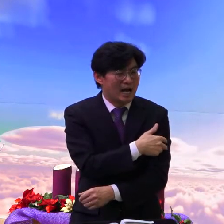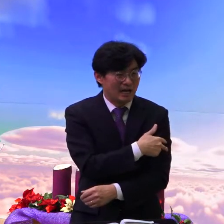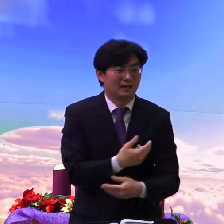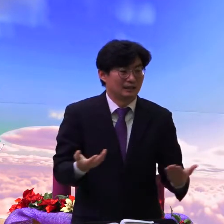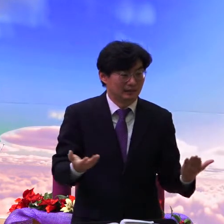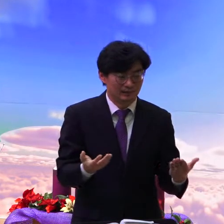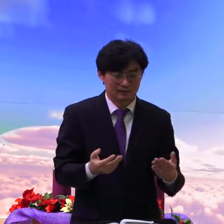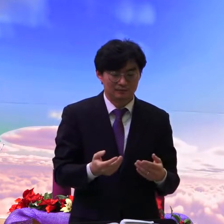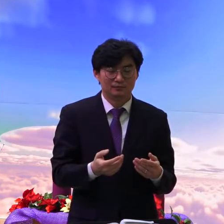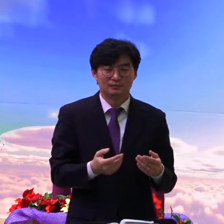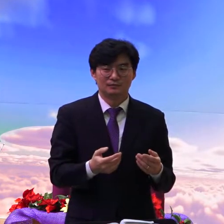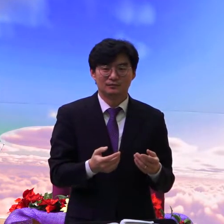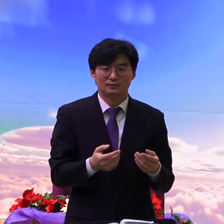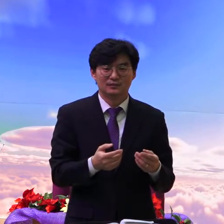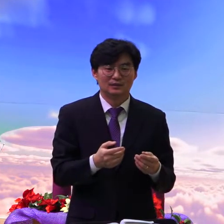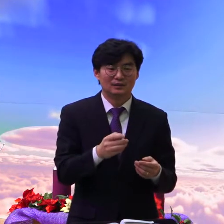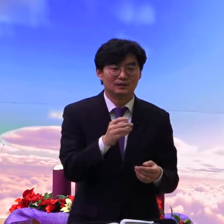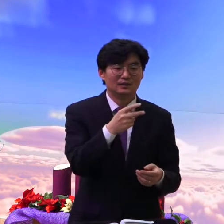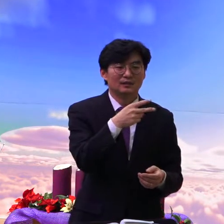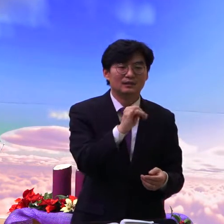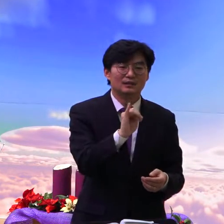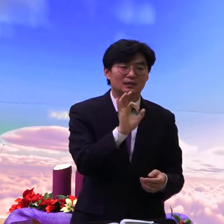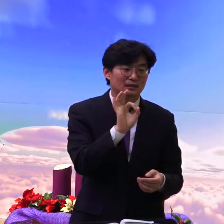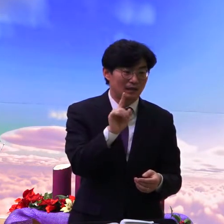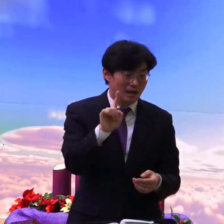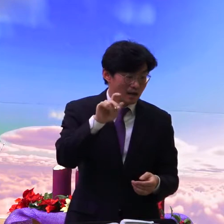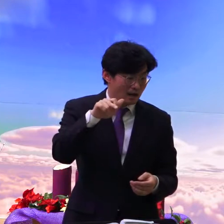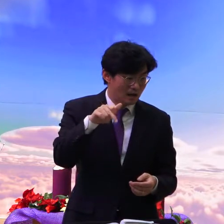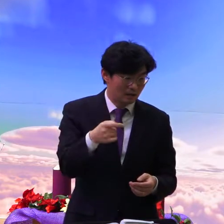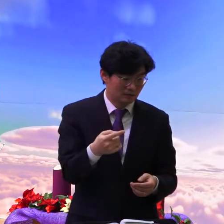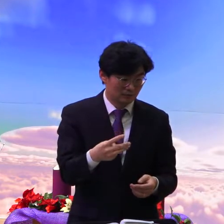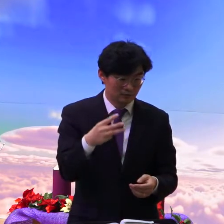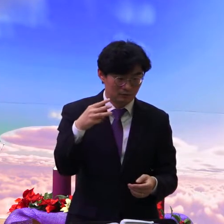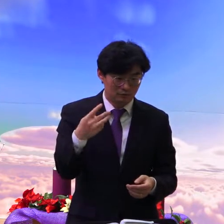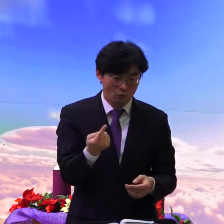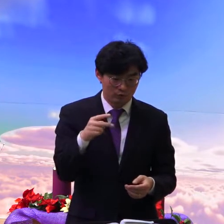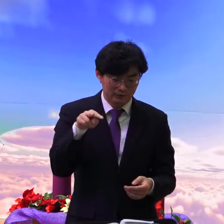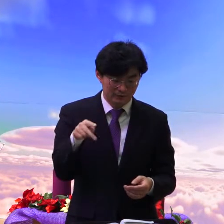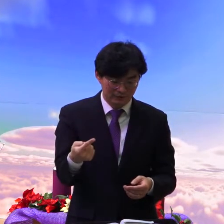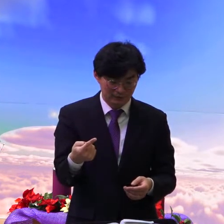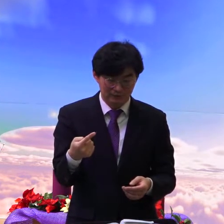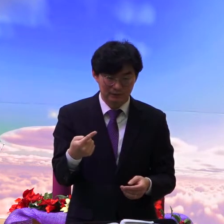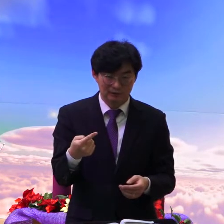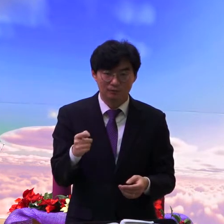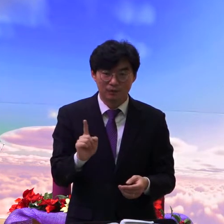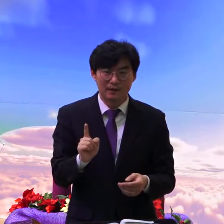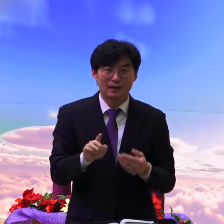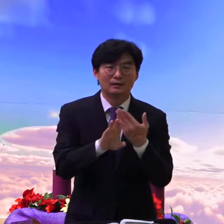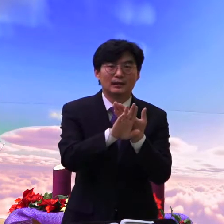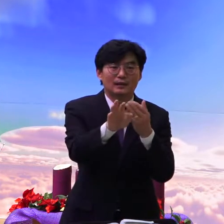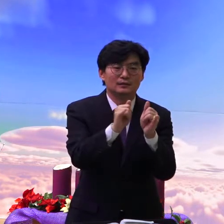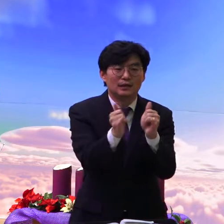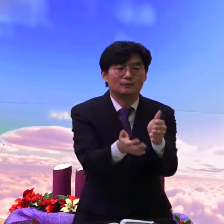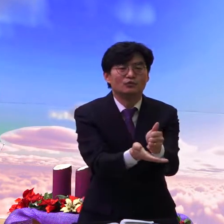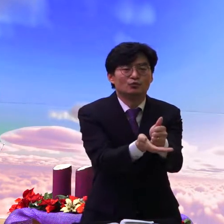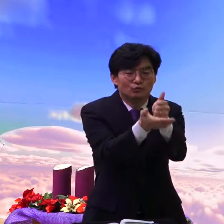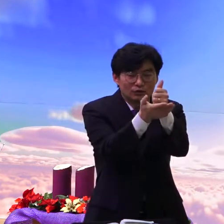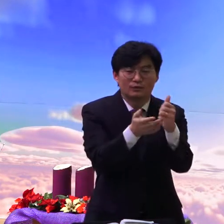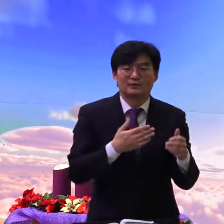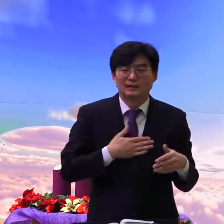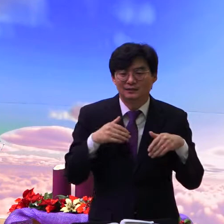해석이 됐습니다. 디아코노스, 일꾼이라는 이 말을 남의 밑에서 남을 섬기는 사람으로 여러분